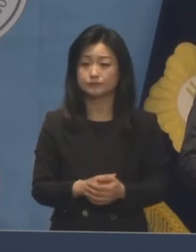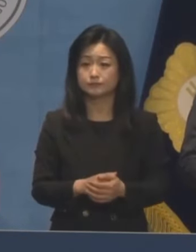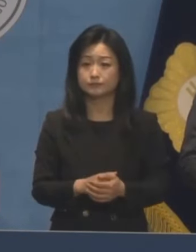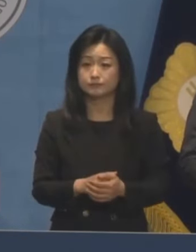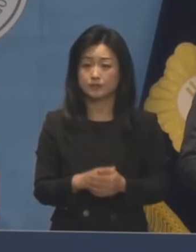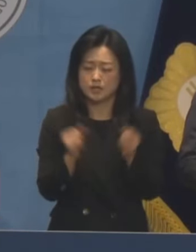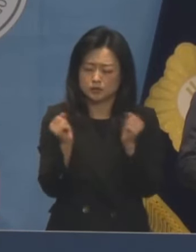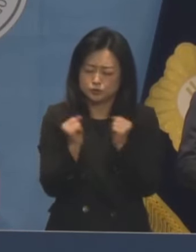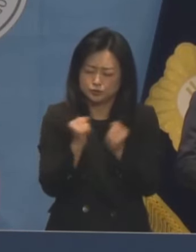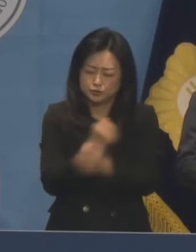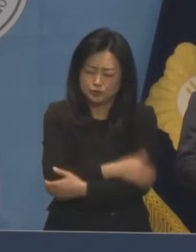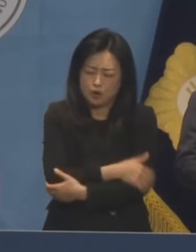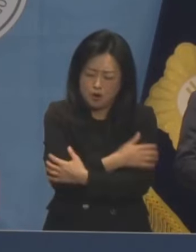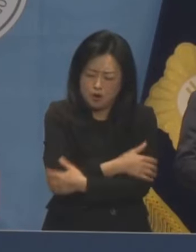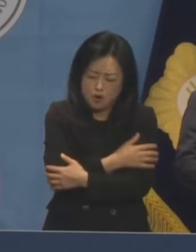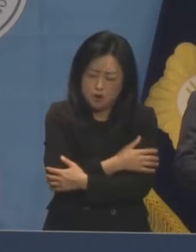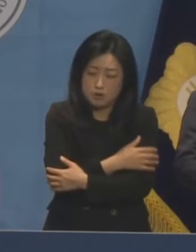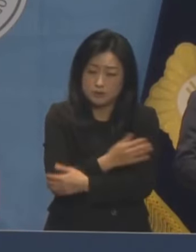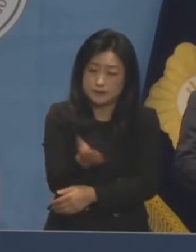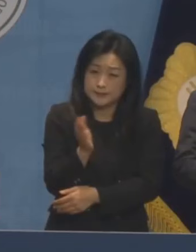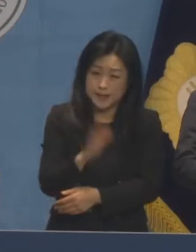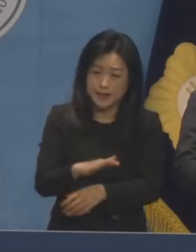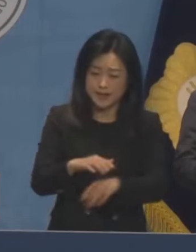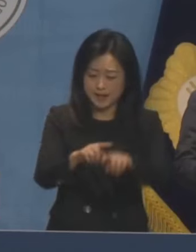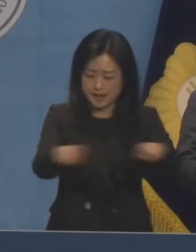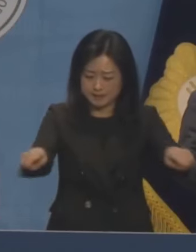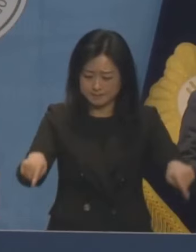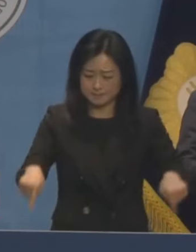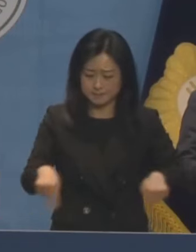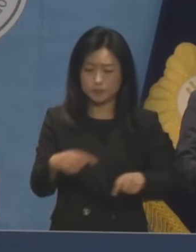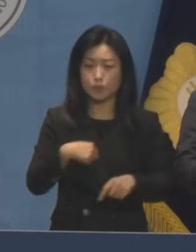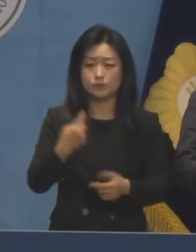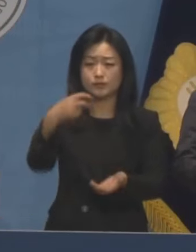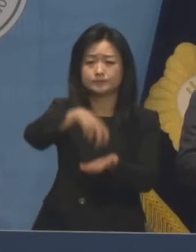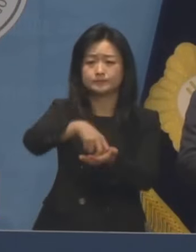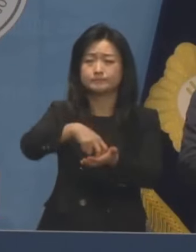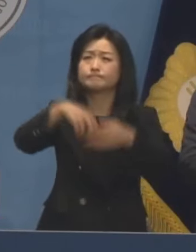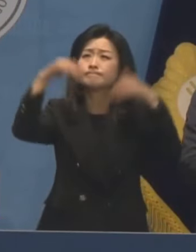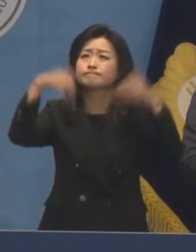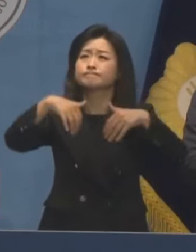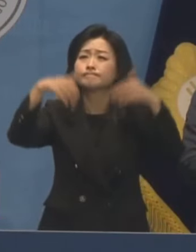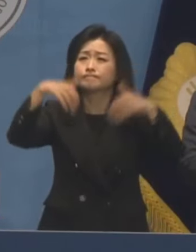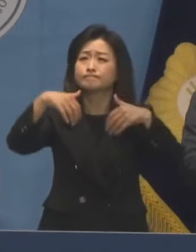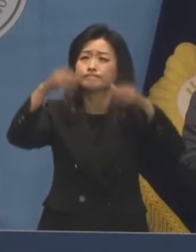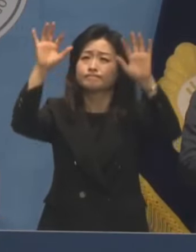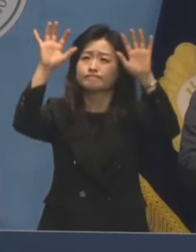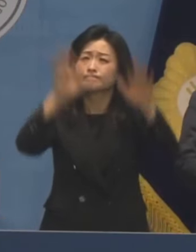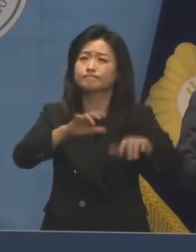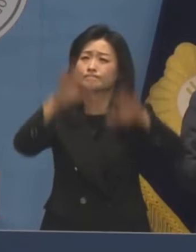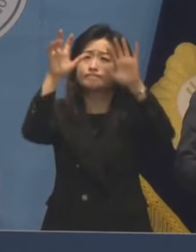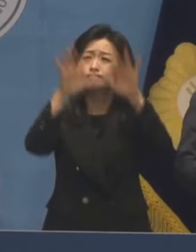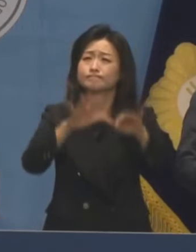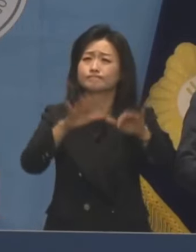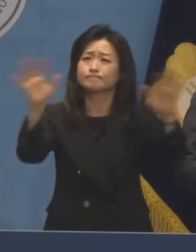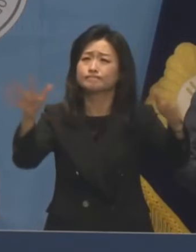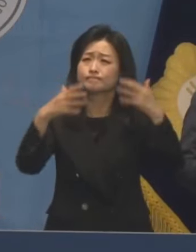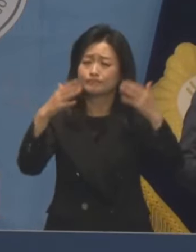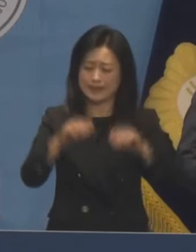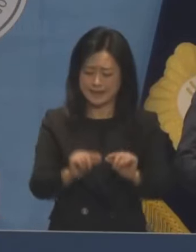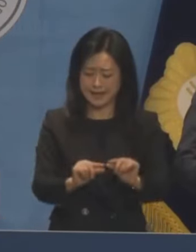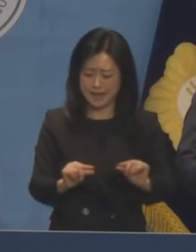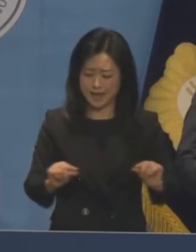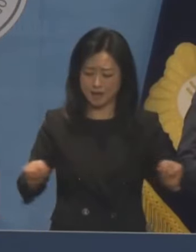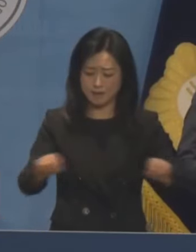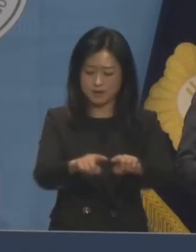혹한의 날씨에 차디찬 아스팔트 위에서 비바람 막을 천막 한장 없이 바닥에 얇은